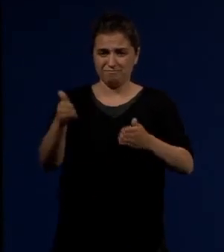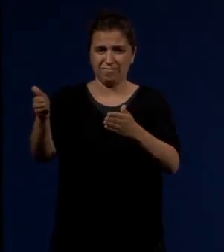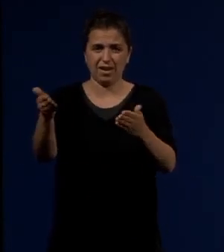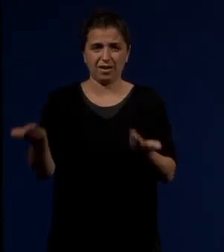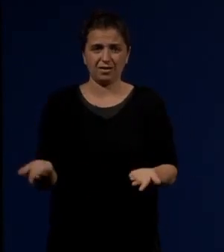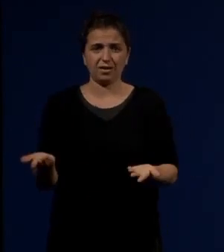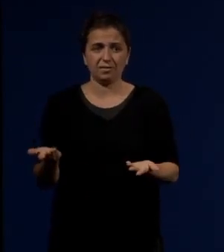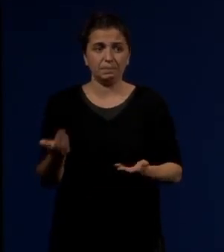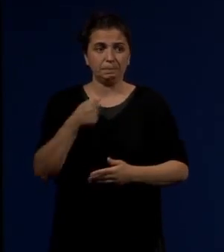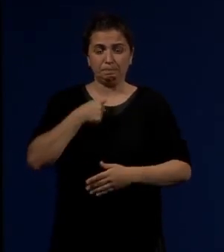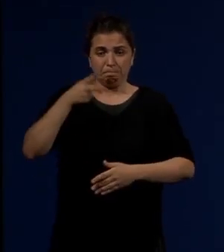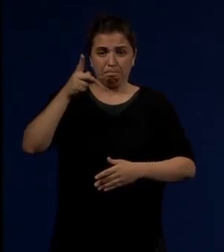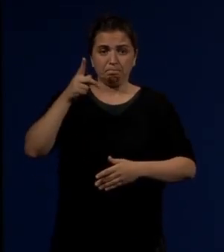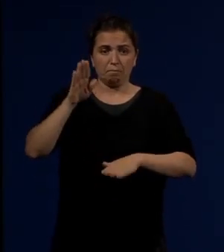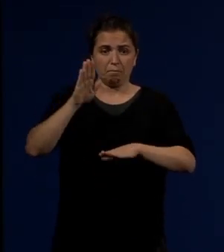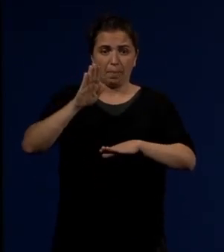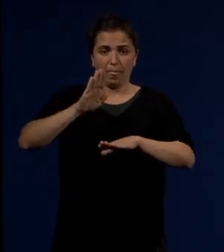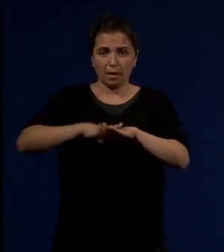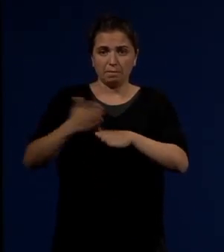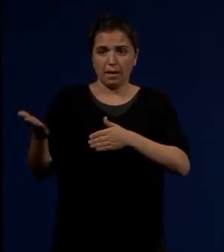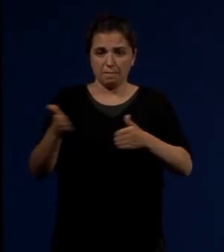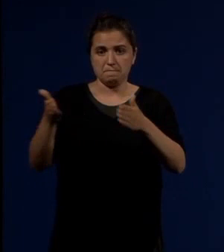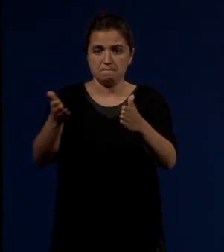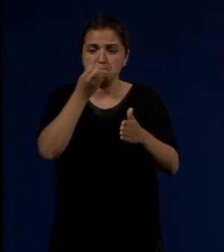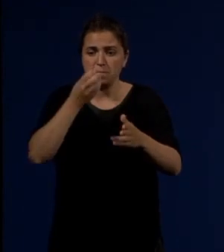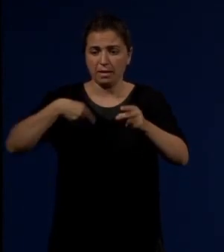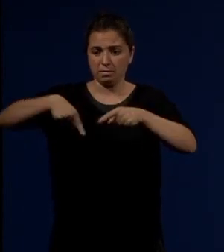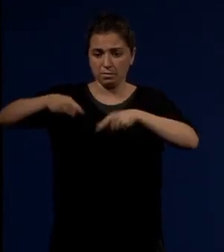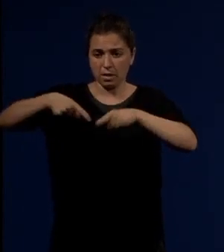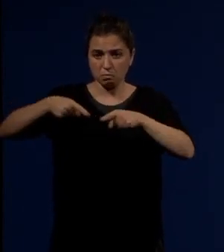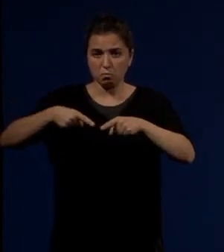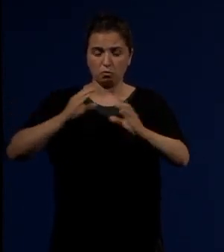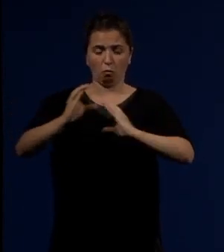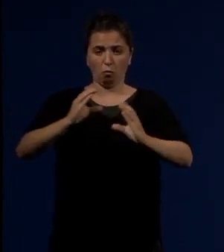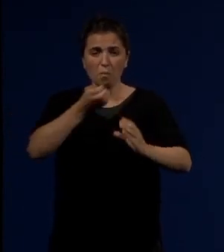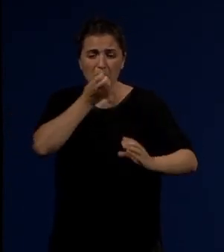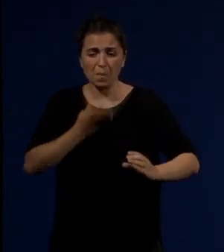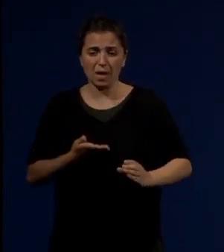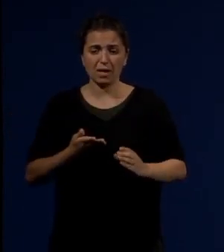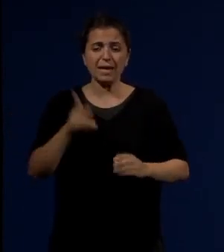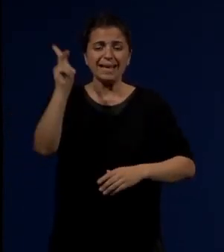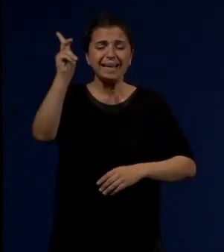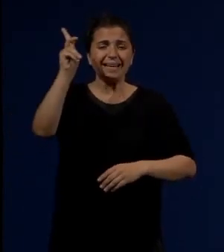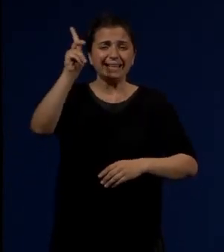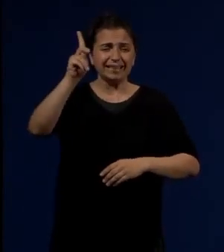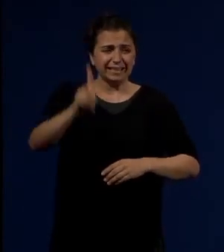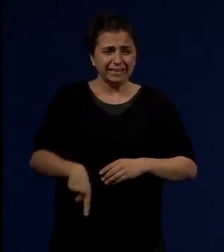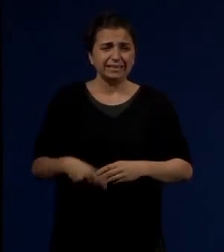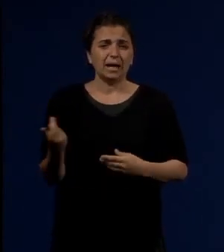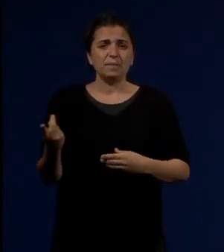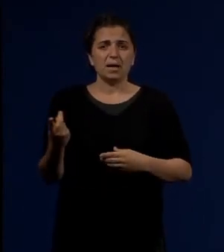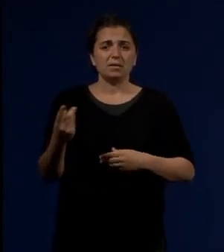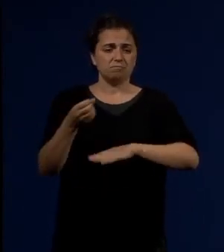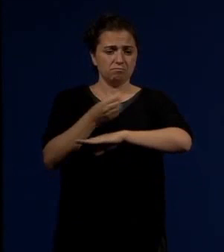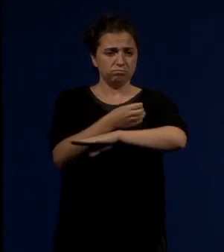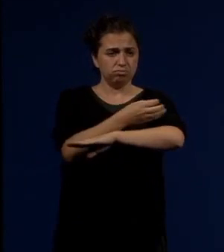facer de menos a ninguén, sino para acabar o establecemento da rede de infraestructuras viarias, e tamén as ferroviarias para o tráfico pesado, tanto